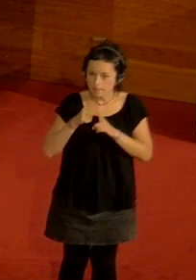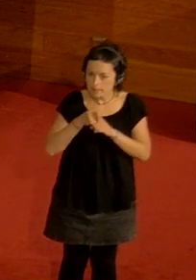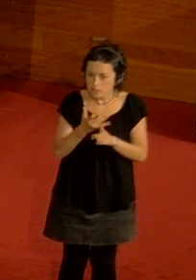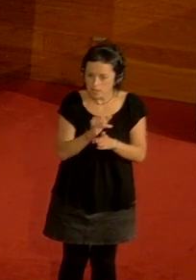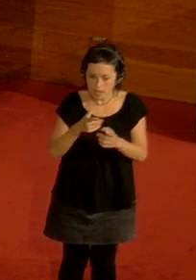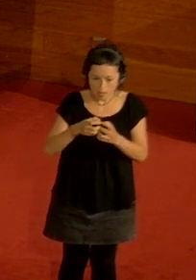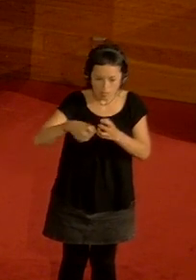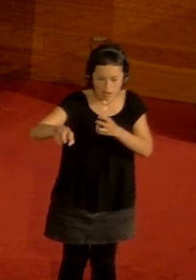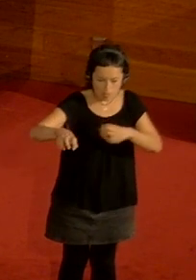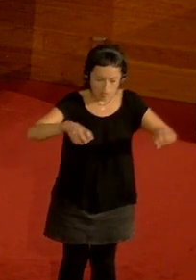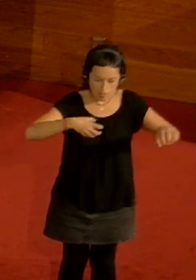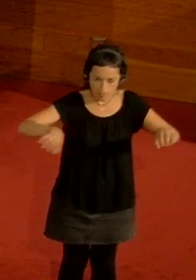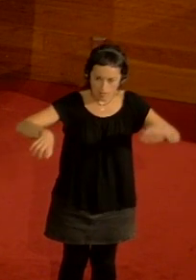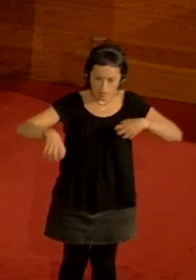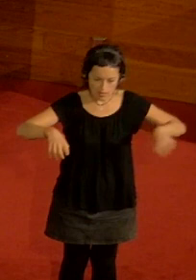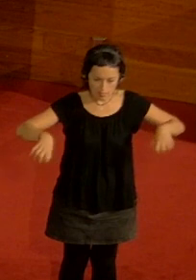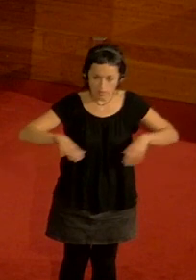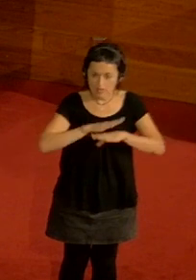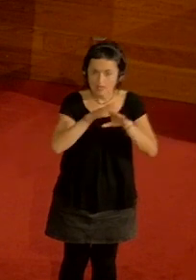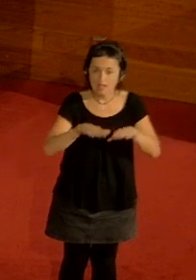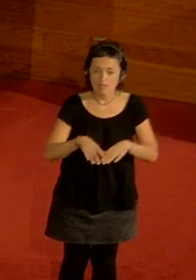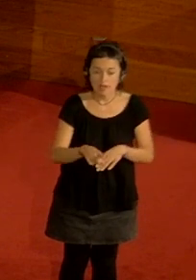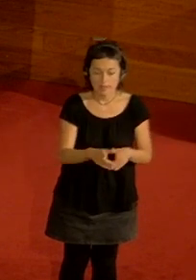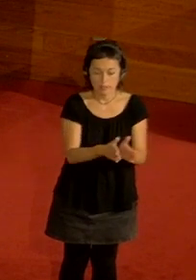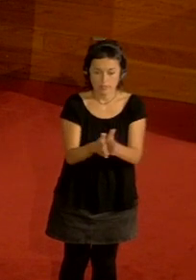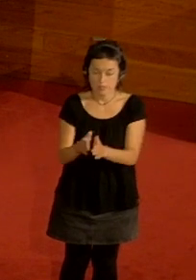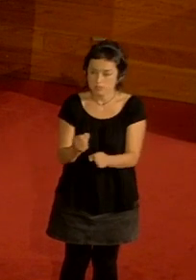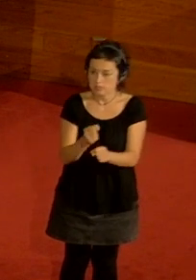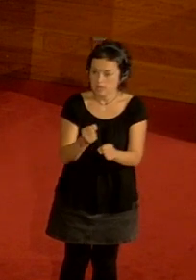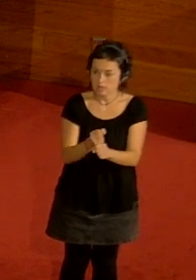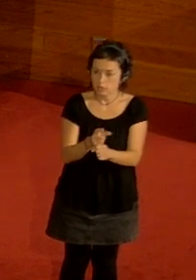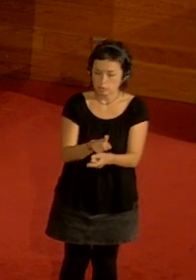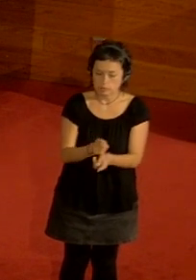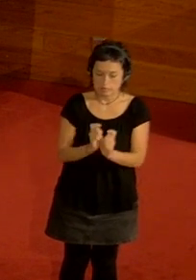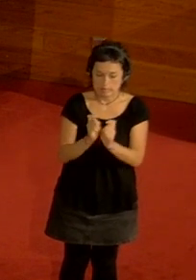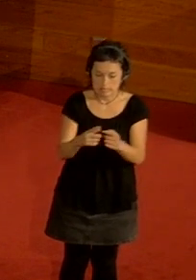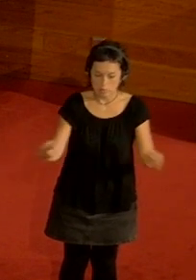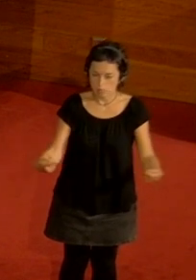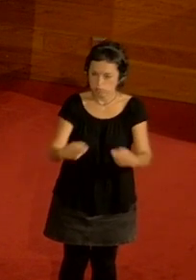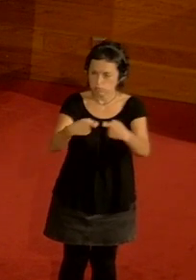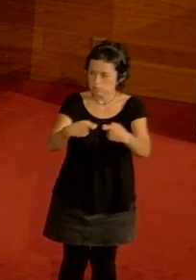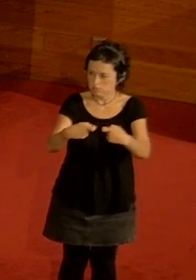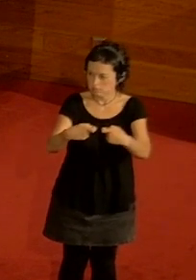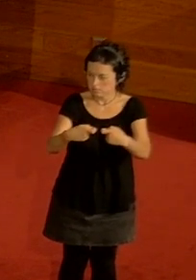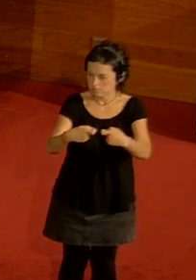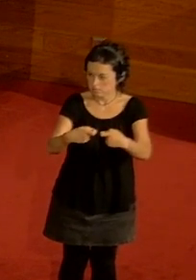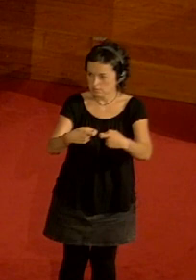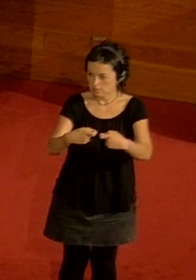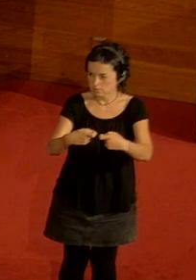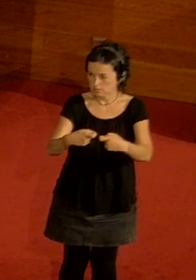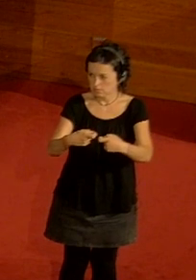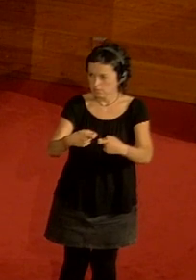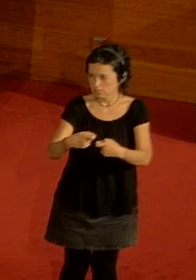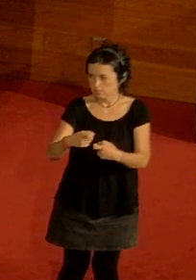desarticulación que convierte a trabajadores en rivales y que también tiende a